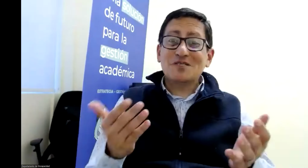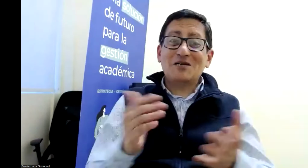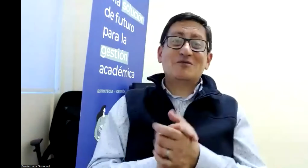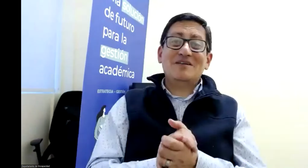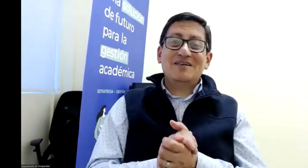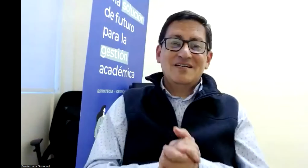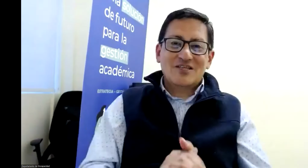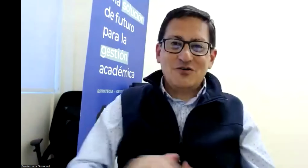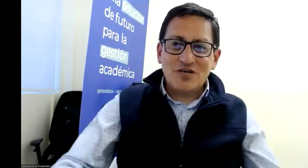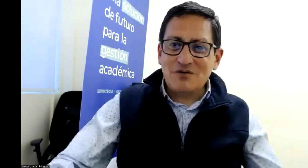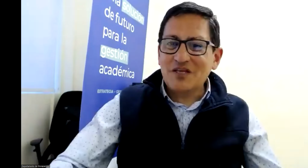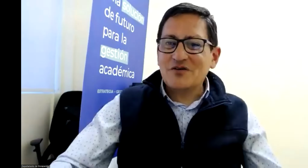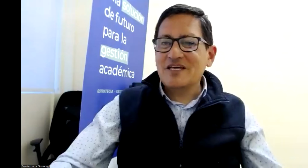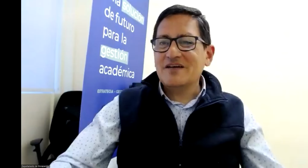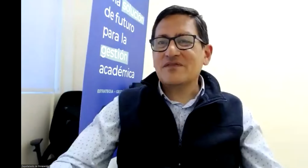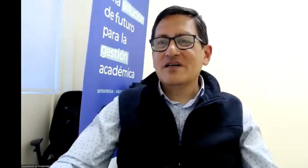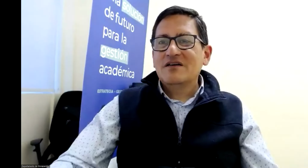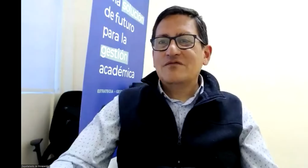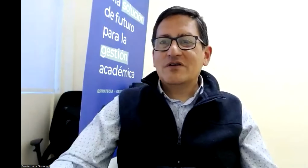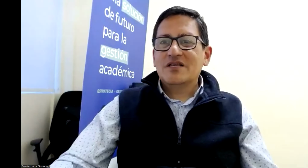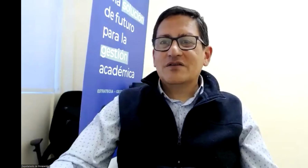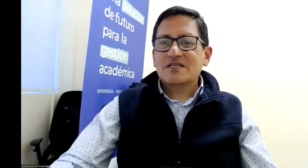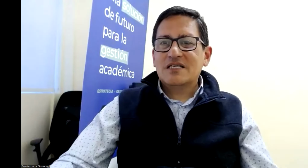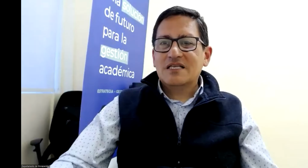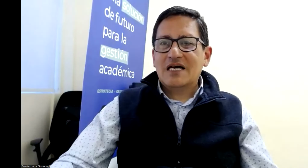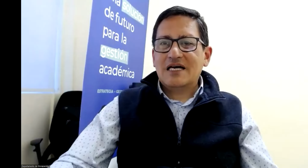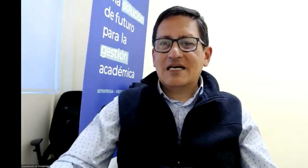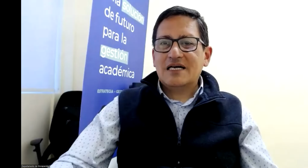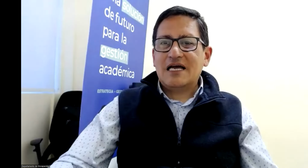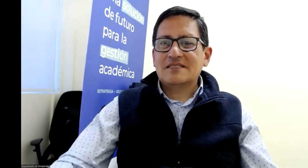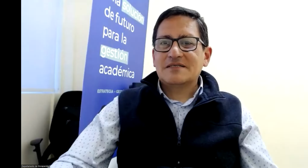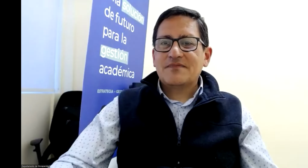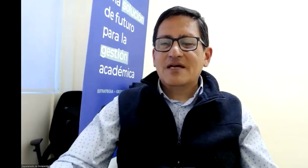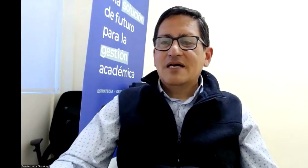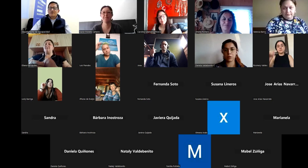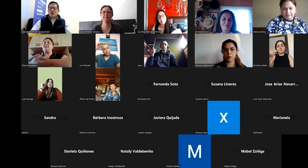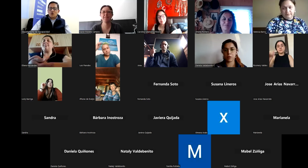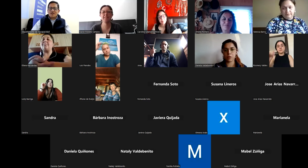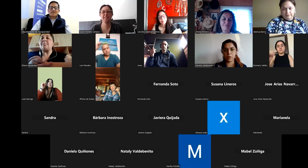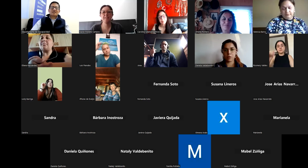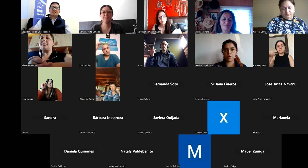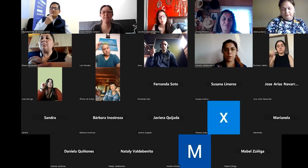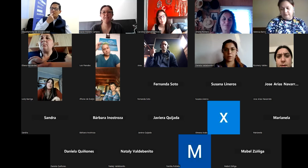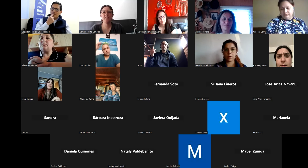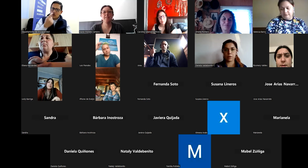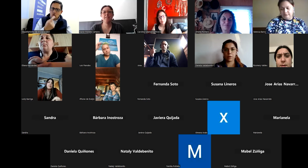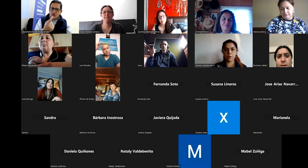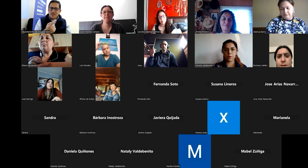los saludos todo lo que hemos visto hoy día por entonces en esta clase preguntas preguntas